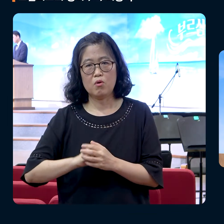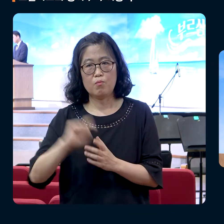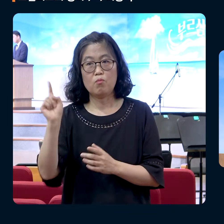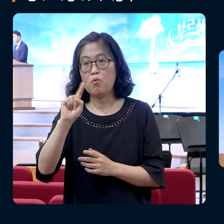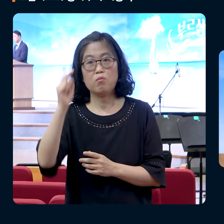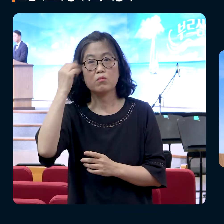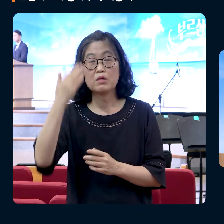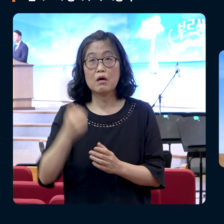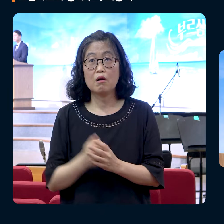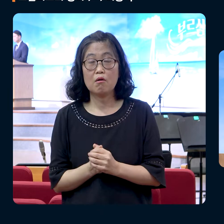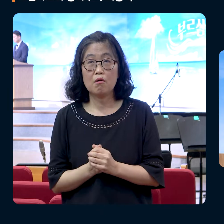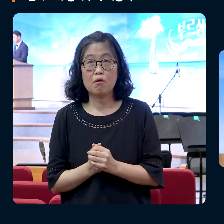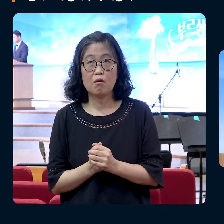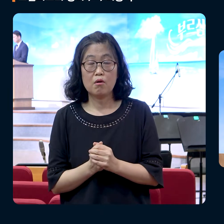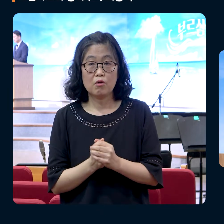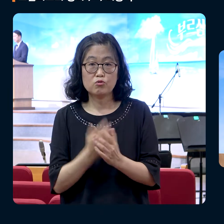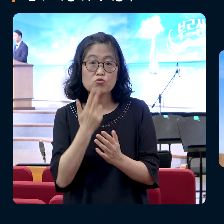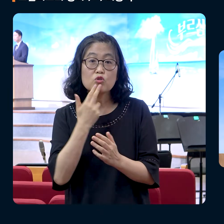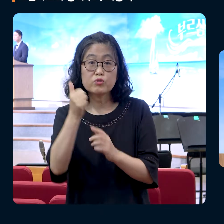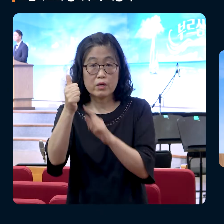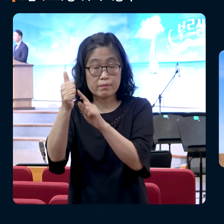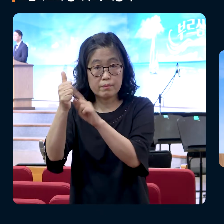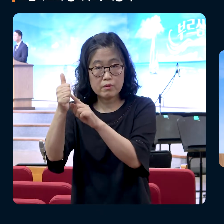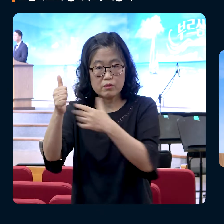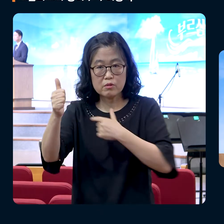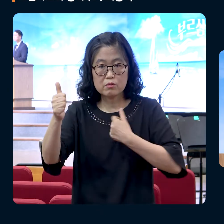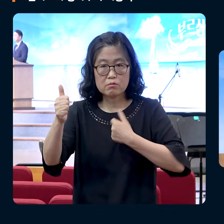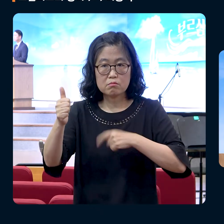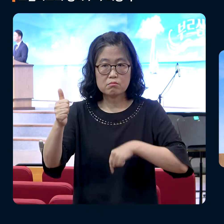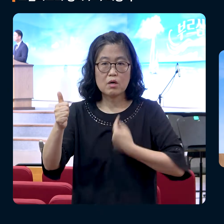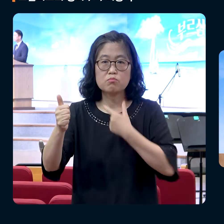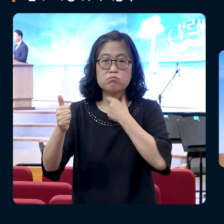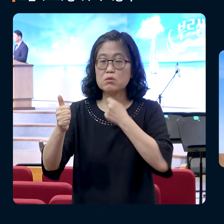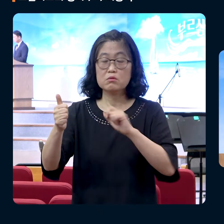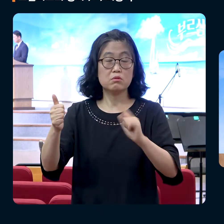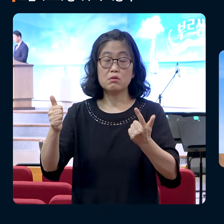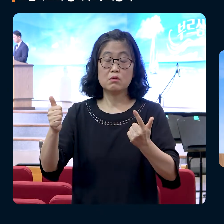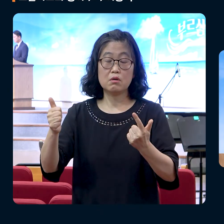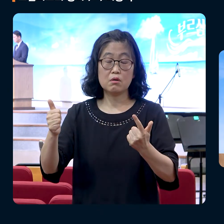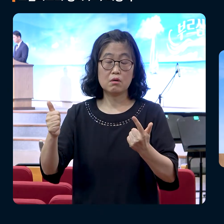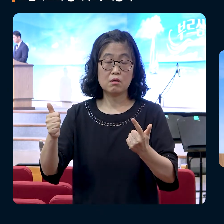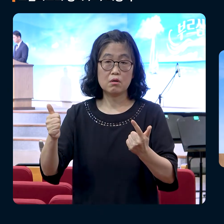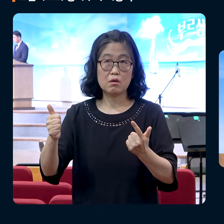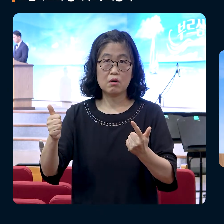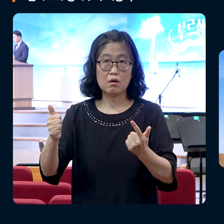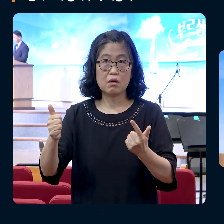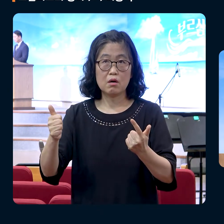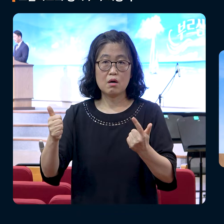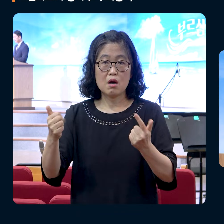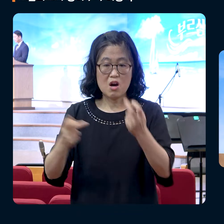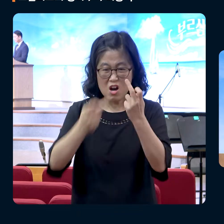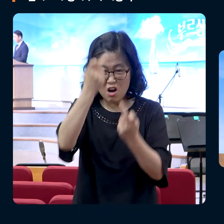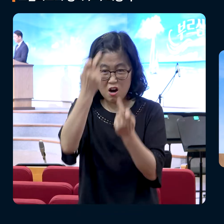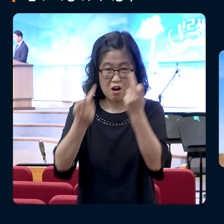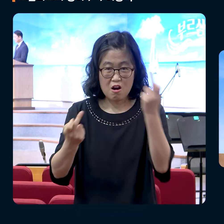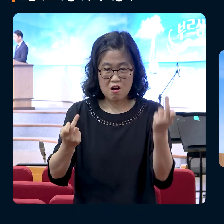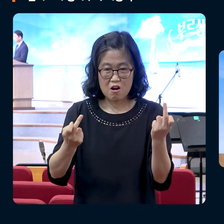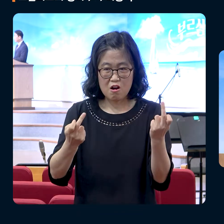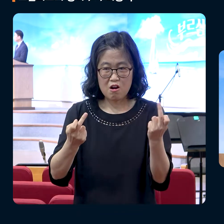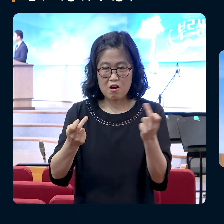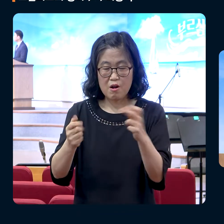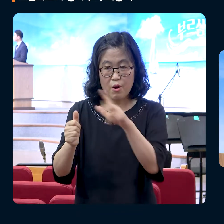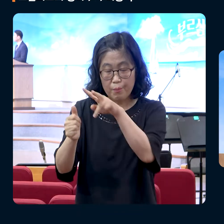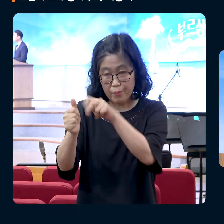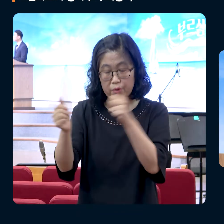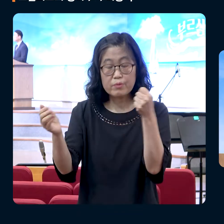질문이었습니다. 여러분, 요셉은요, 자기가 원하지 않는 그런 일들에 휘말려서 형들의 악한 행위로